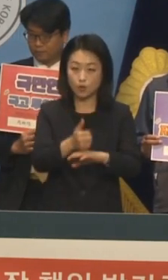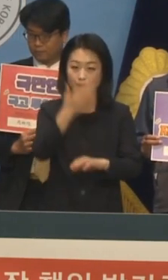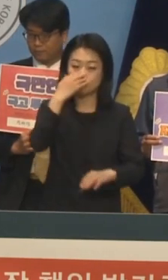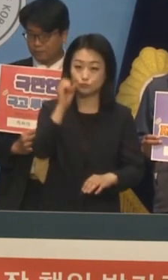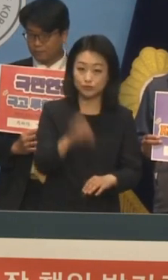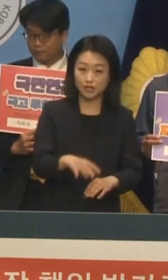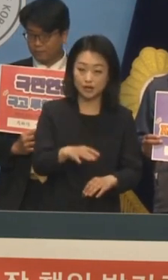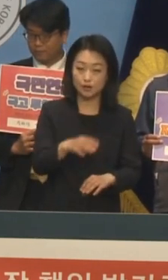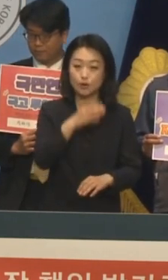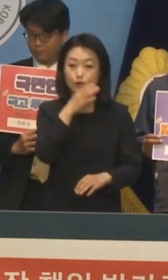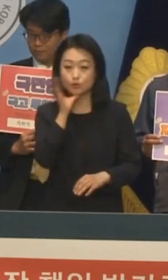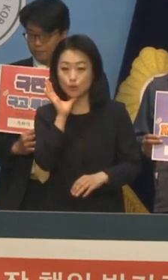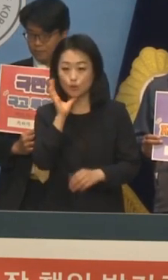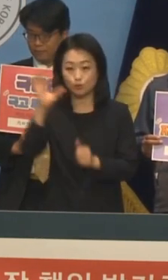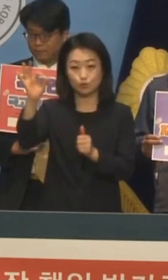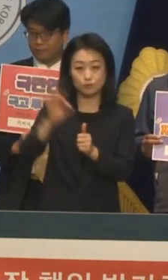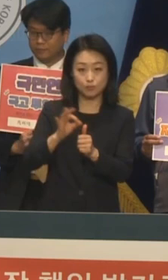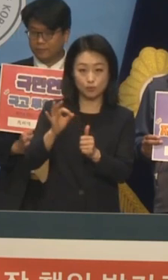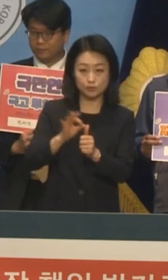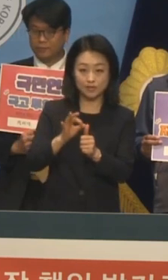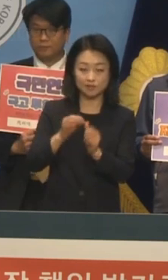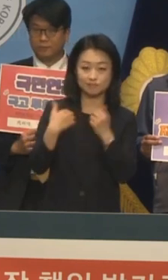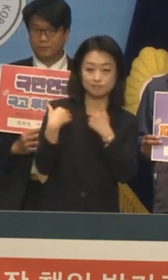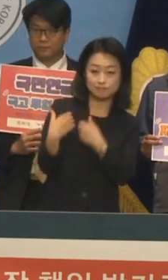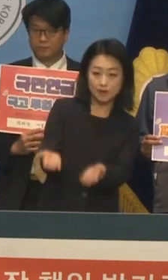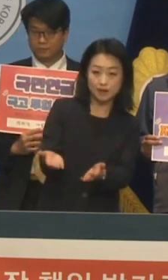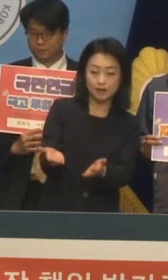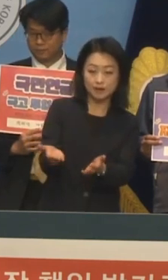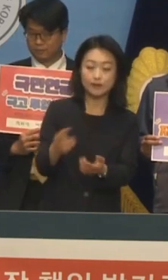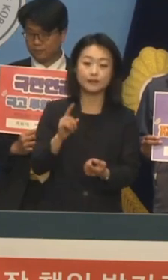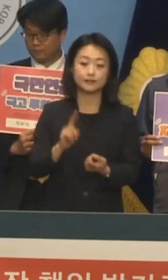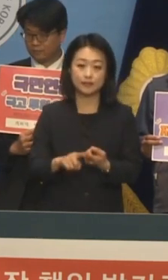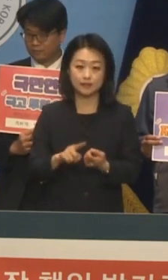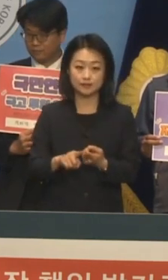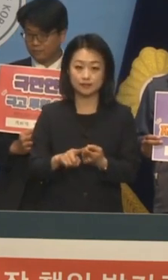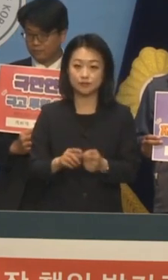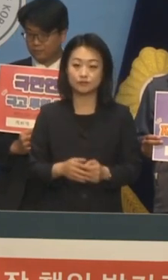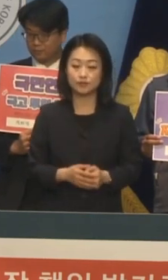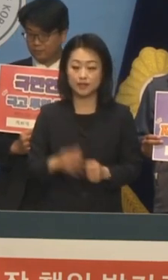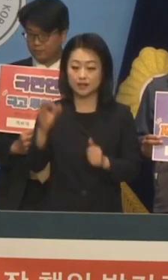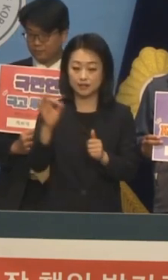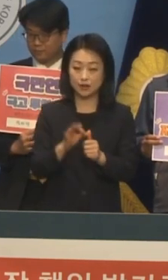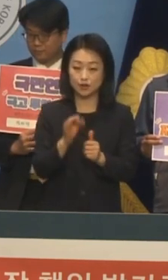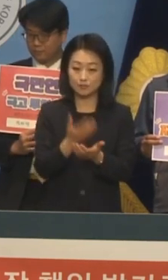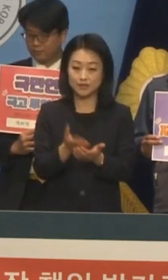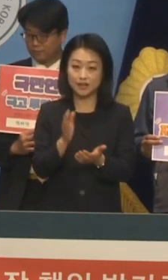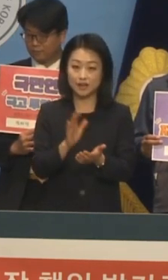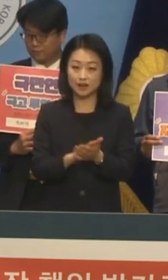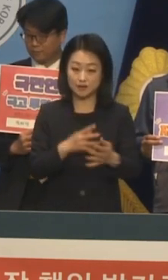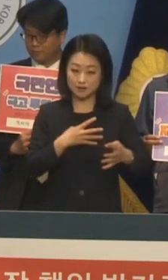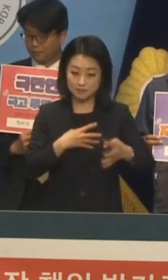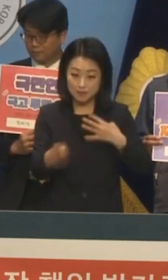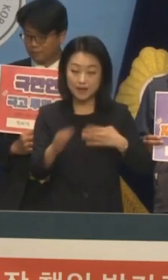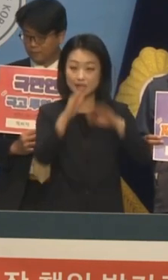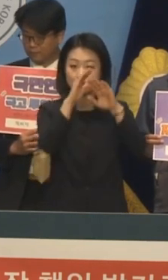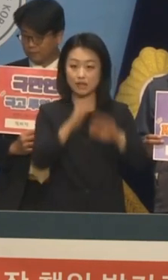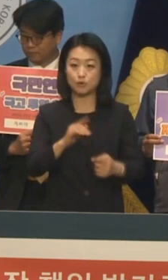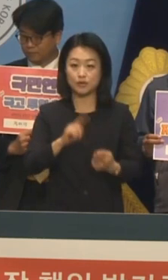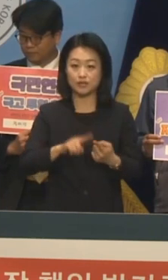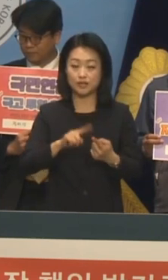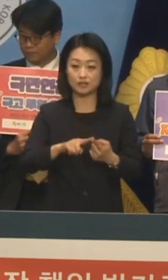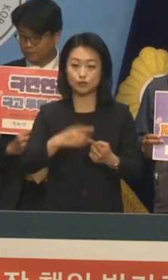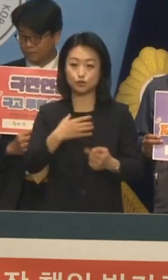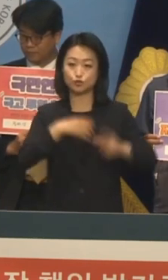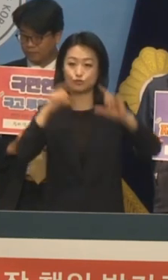책임을 방기하는 무책임한 연금개혁 결렬에 대해 규탄하는 정의당 기자회견을 지금부터 시작하도록